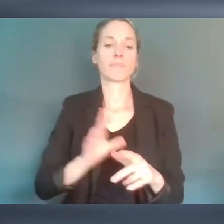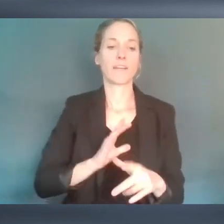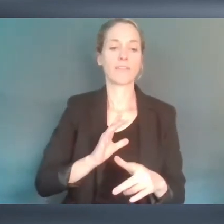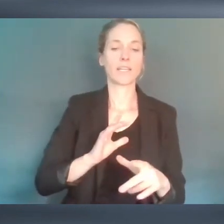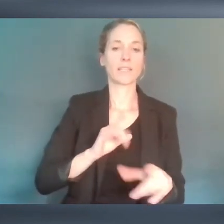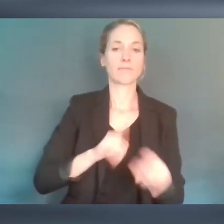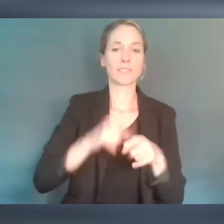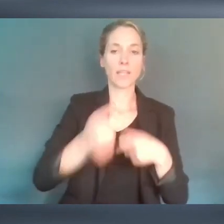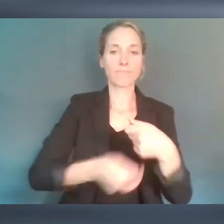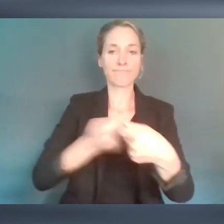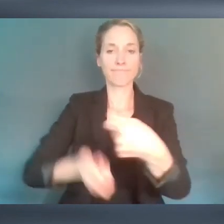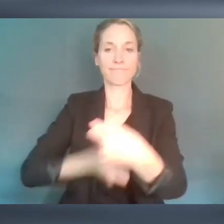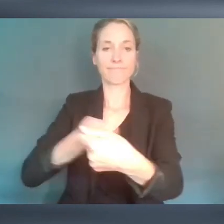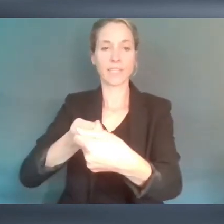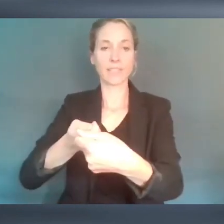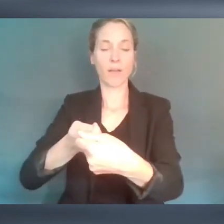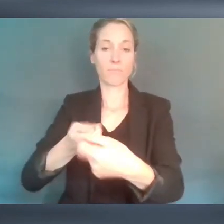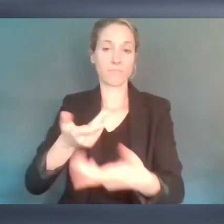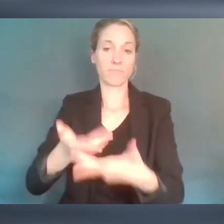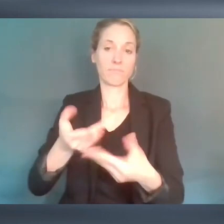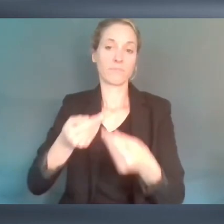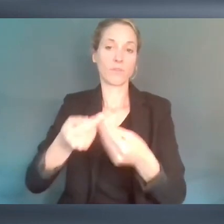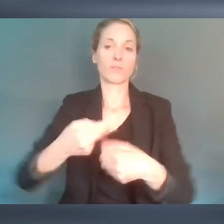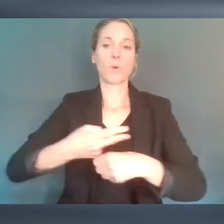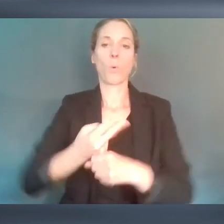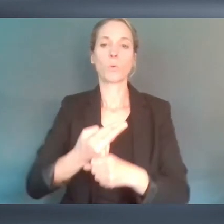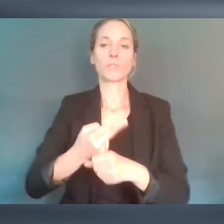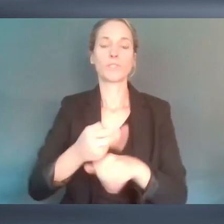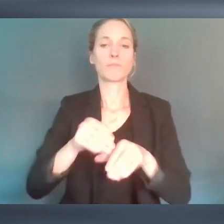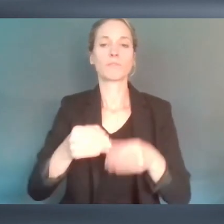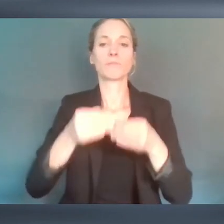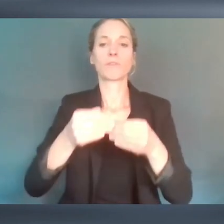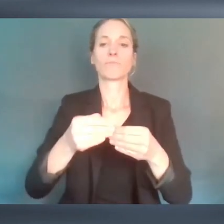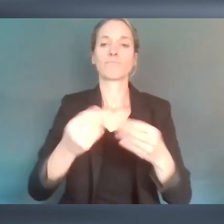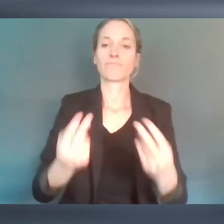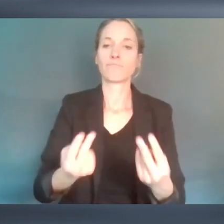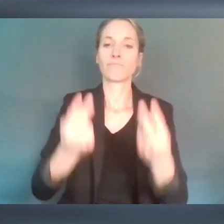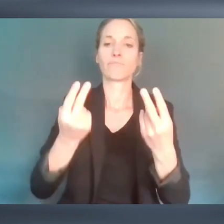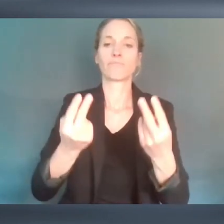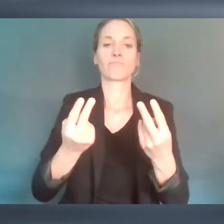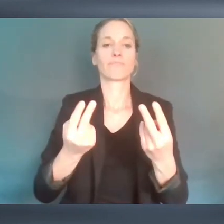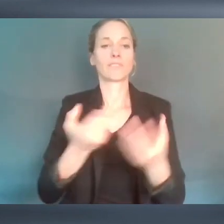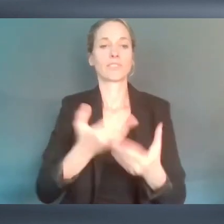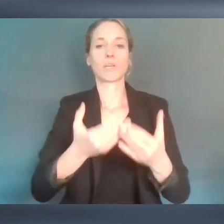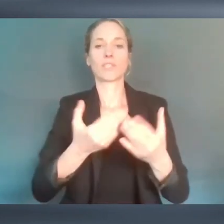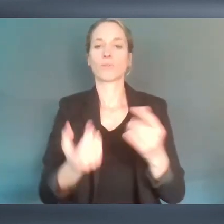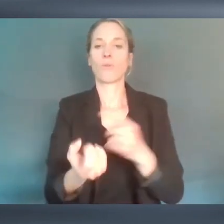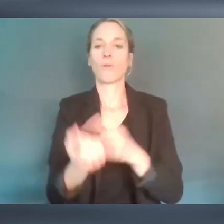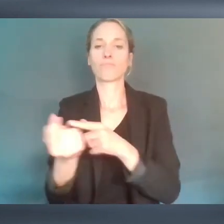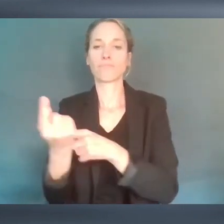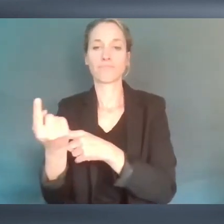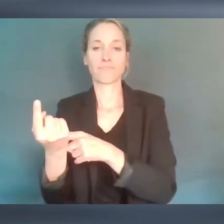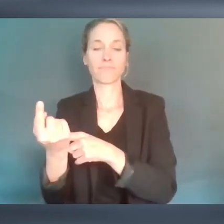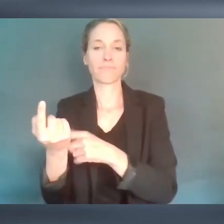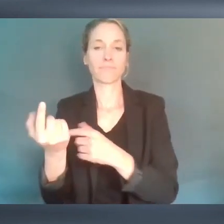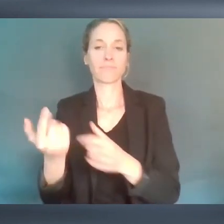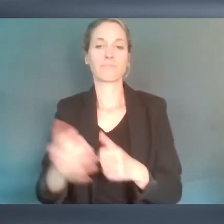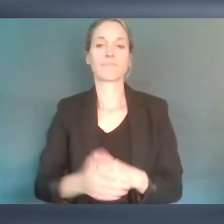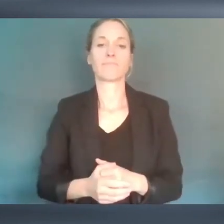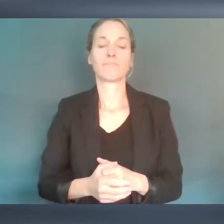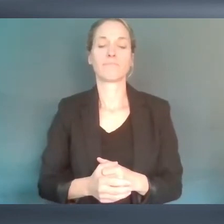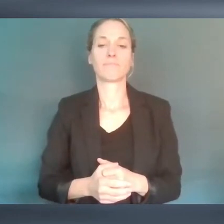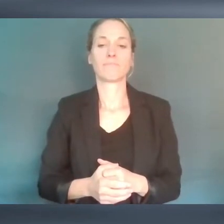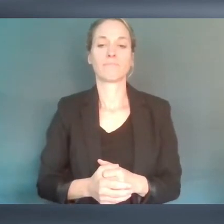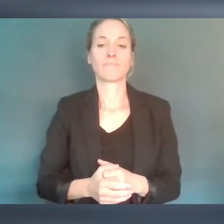qui continuent à valoriser les exceptions qui deviennent en fait la règle. C'est difficile, impossible peut-être